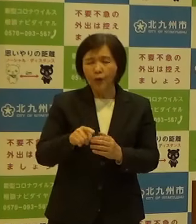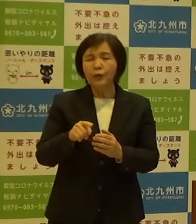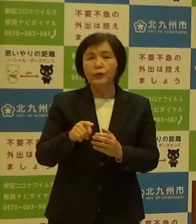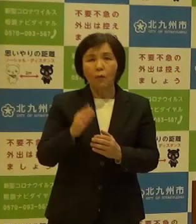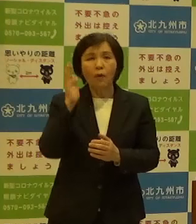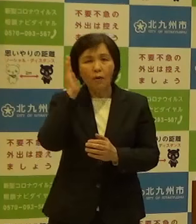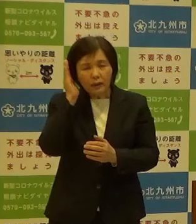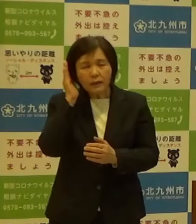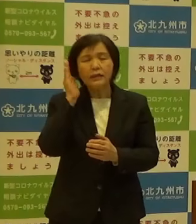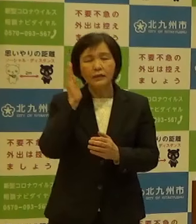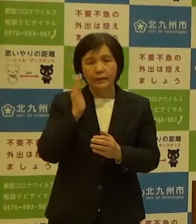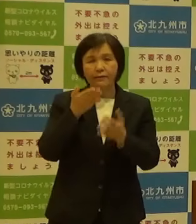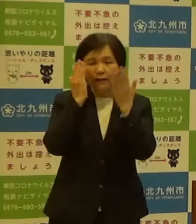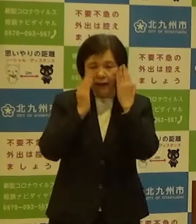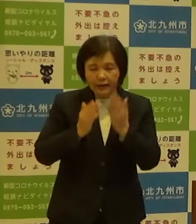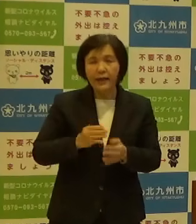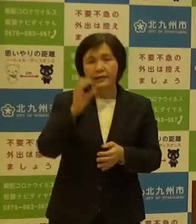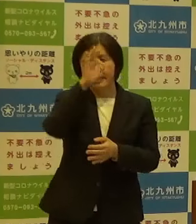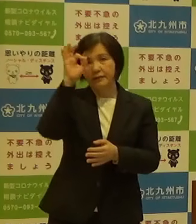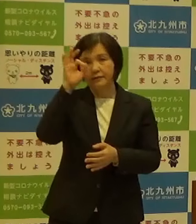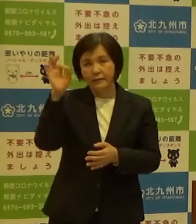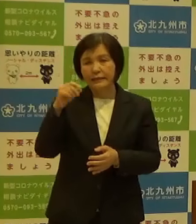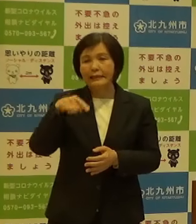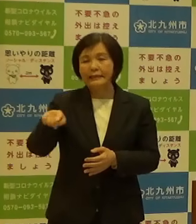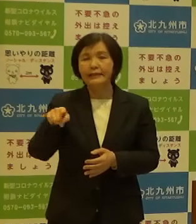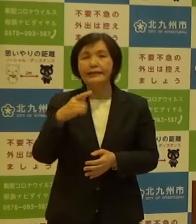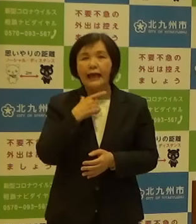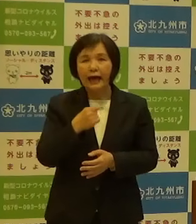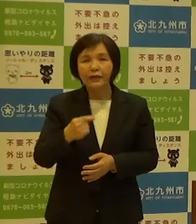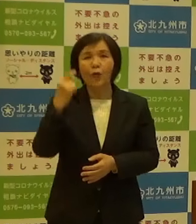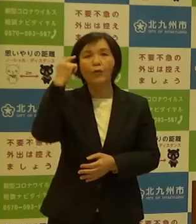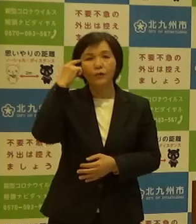て、市民に呼びかけていきたいと思っております。